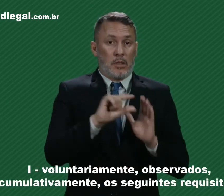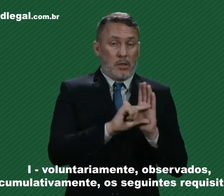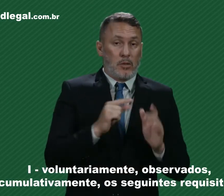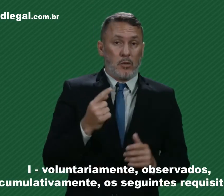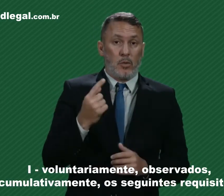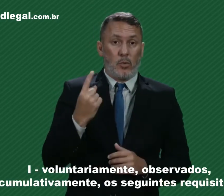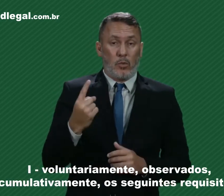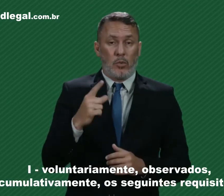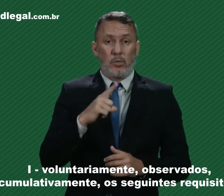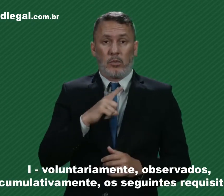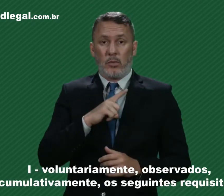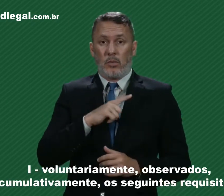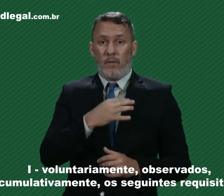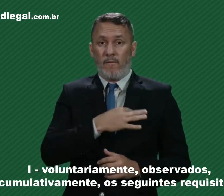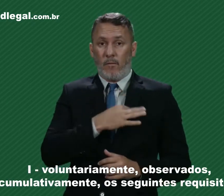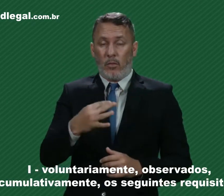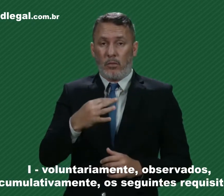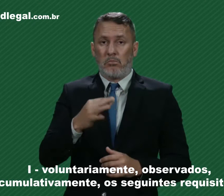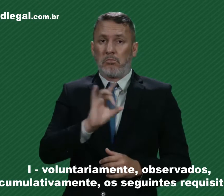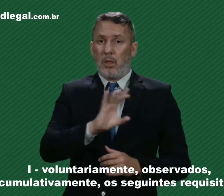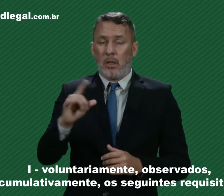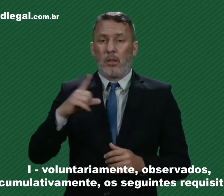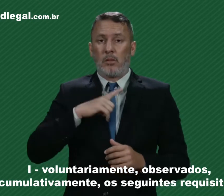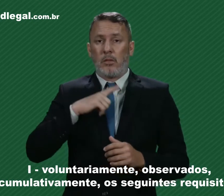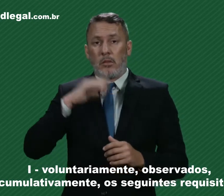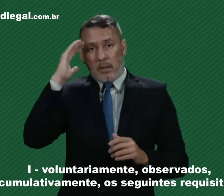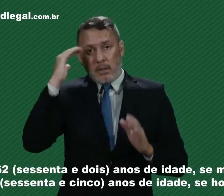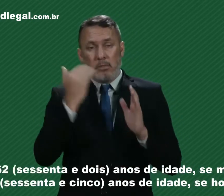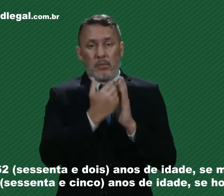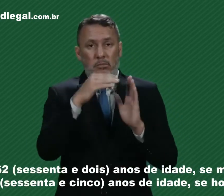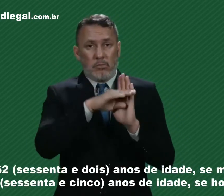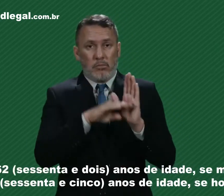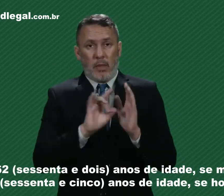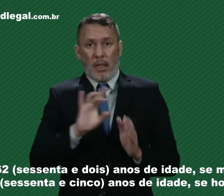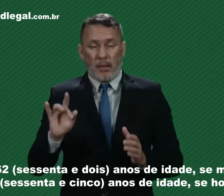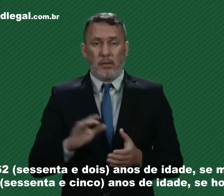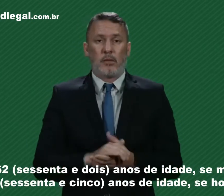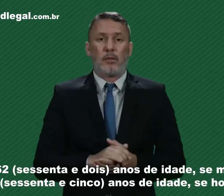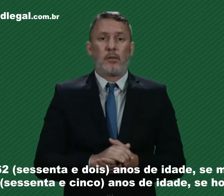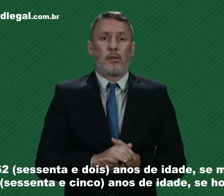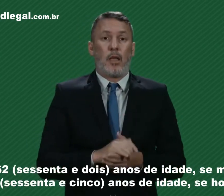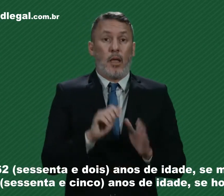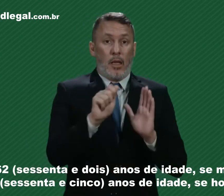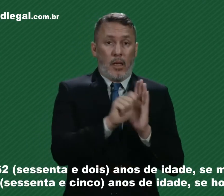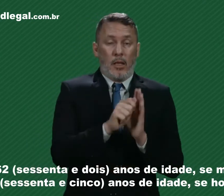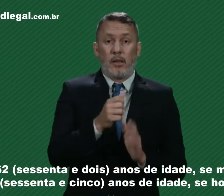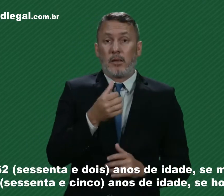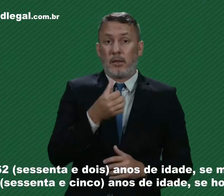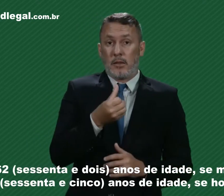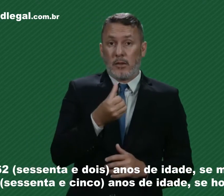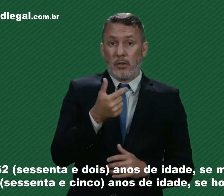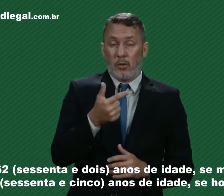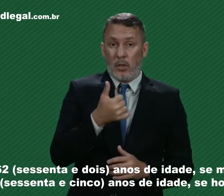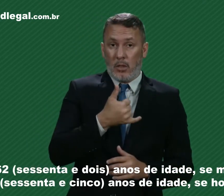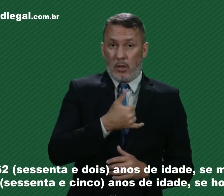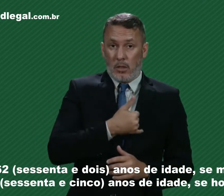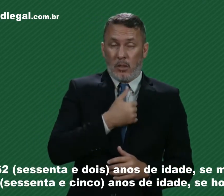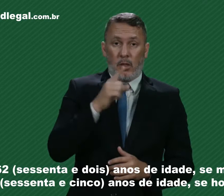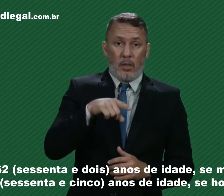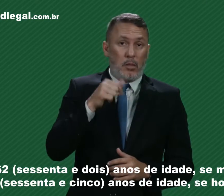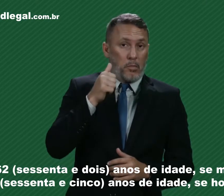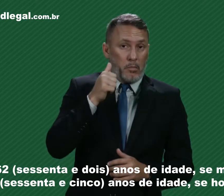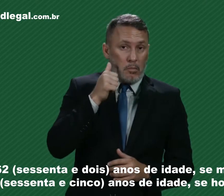Voluntariamente, observados cumulativamente os seguintes requisitos. Alínea A. 62 anos de idade se mulher